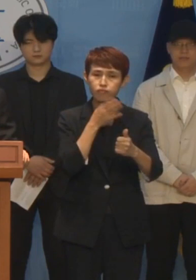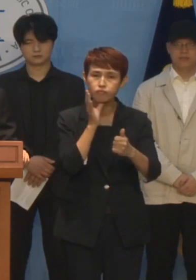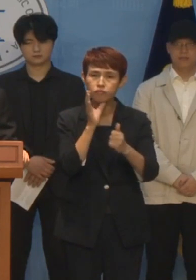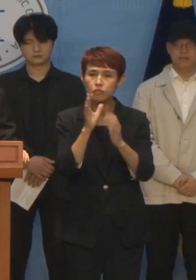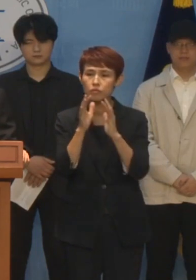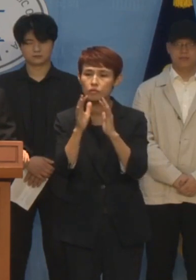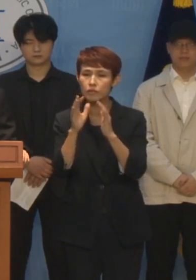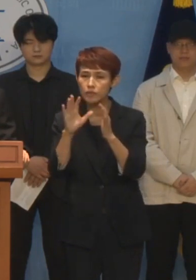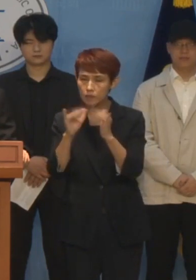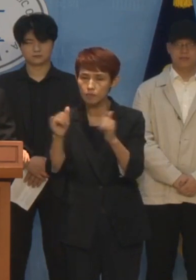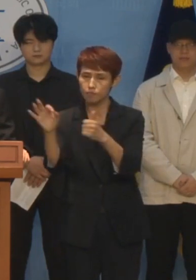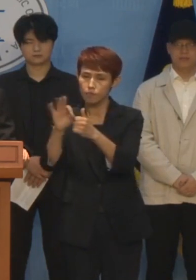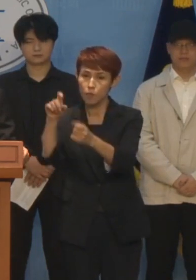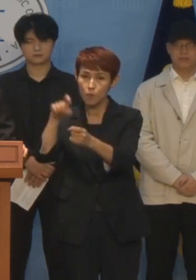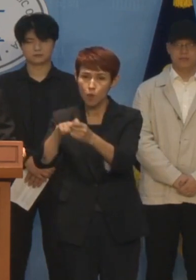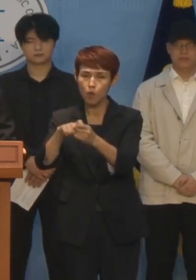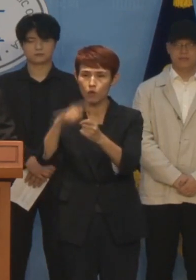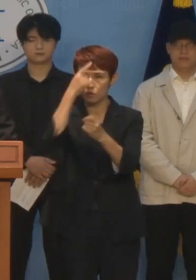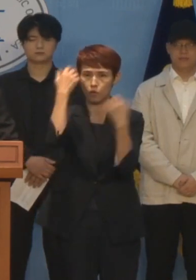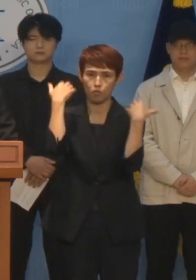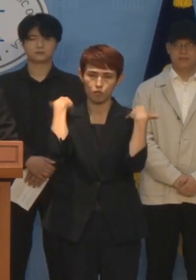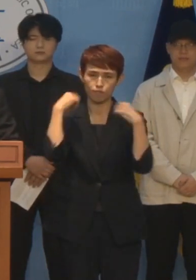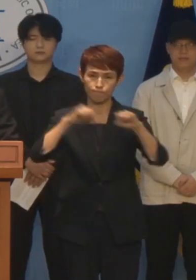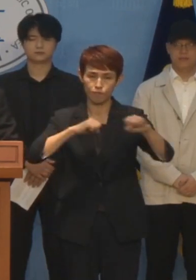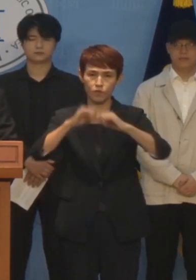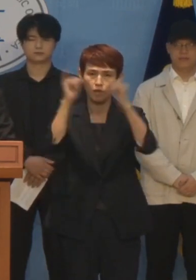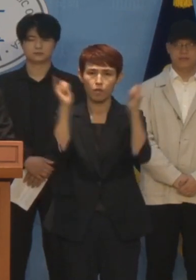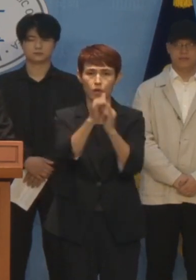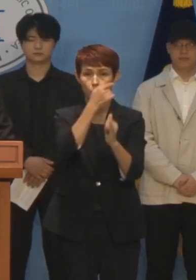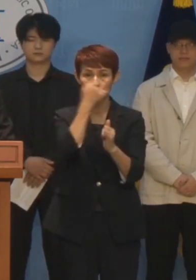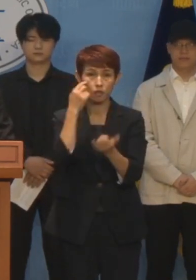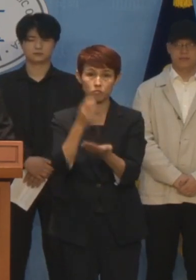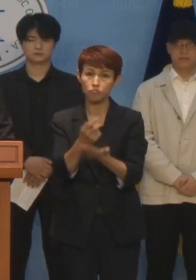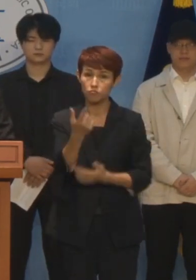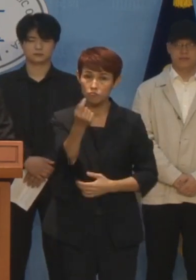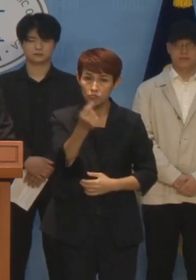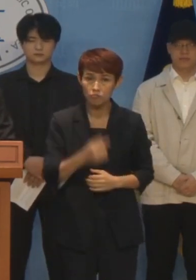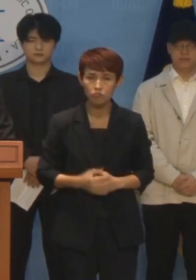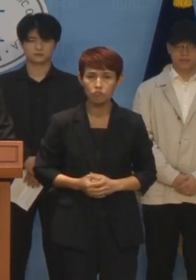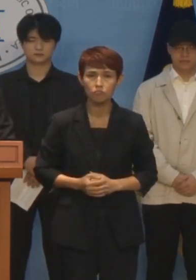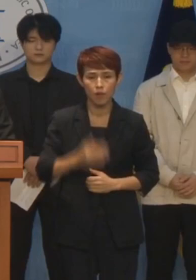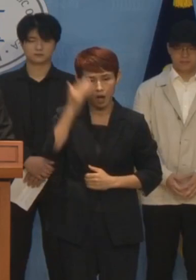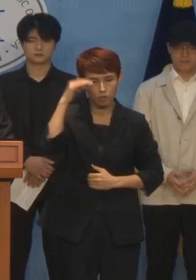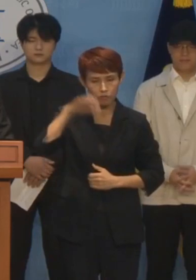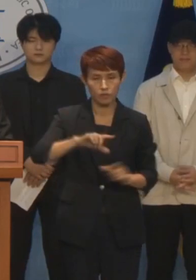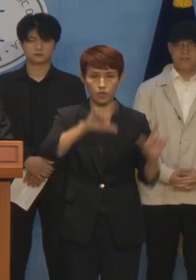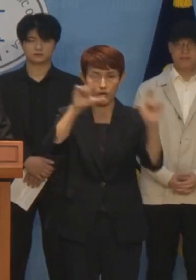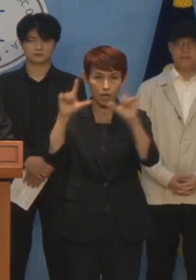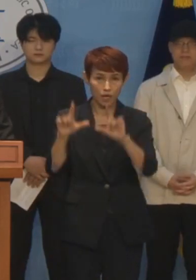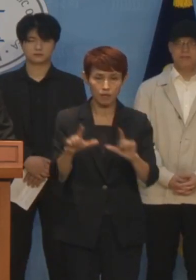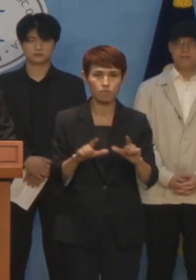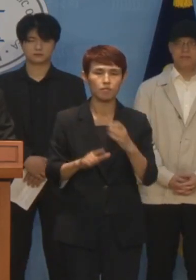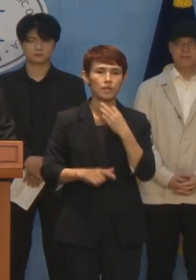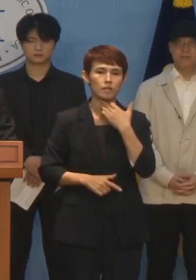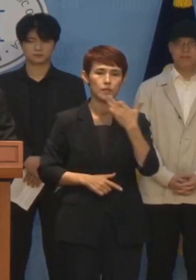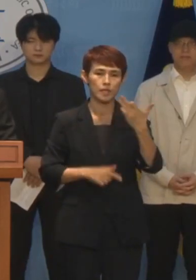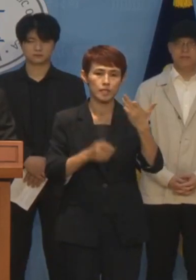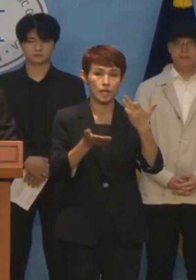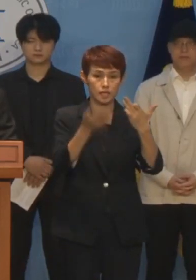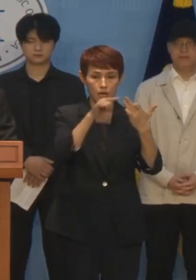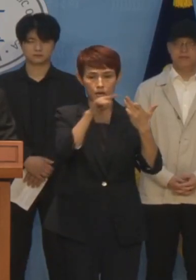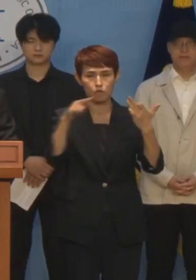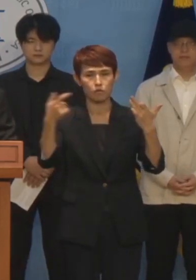위해 국가에서 시행하는 사회보장 제도입니다. 국내에 거주하는 18세 이상 60세